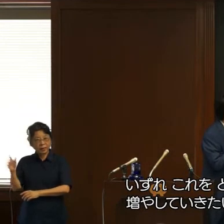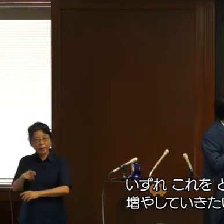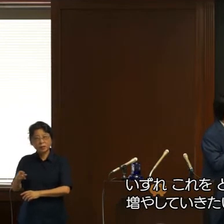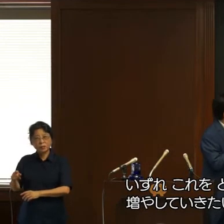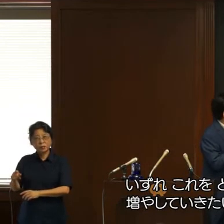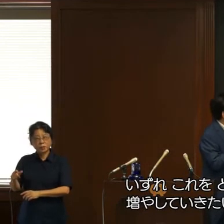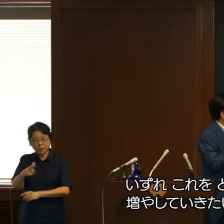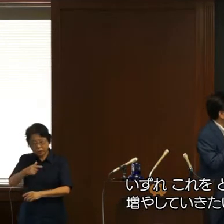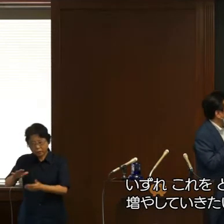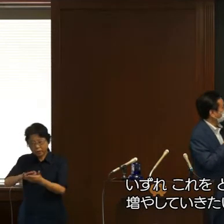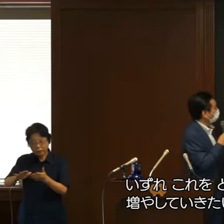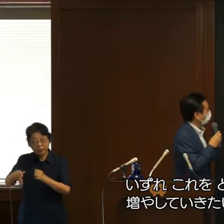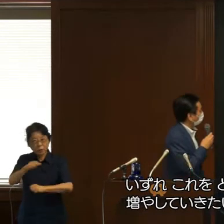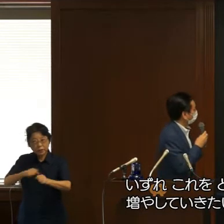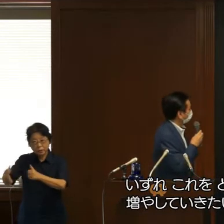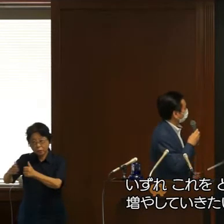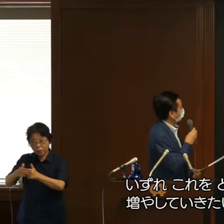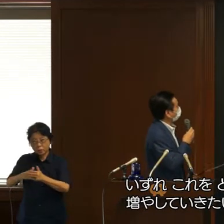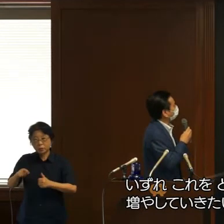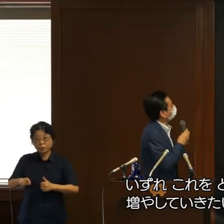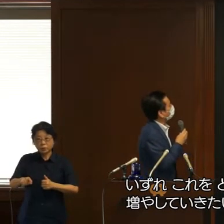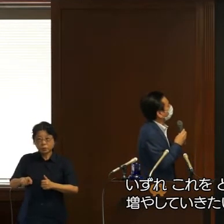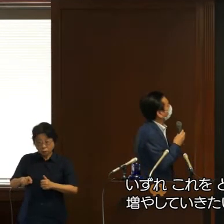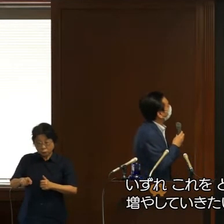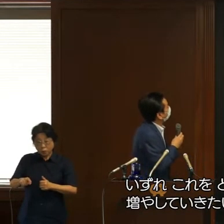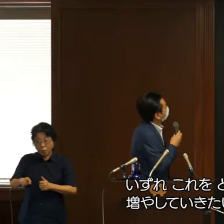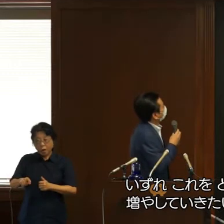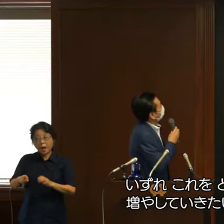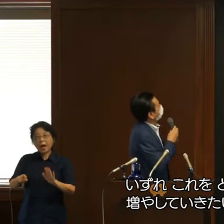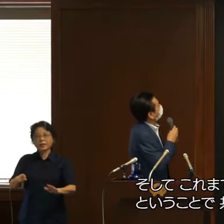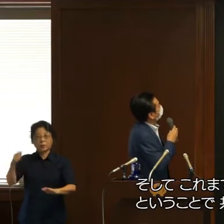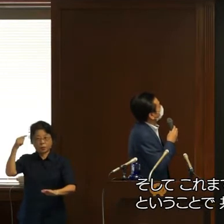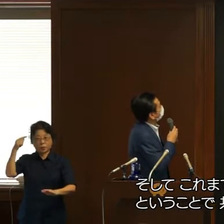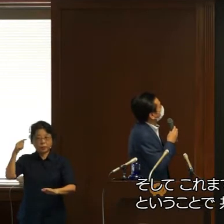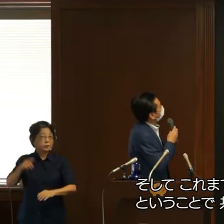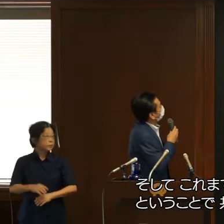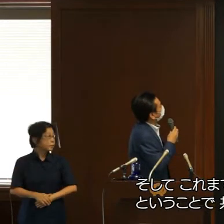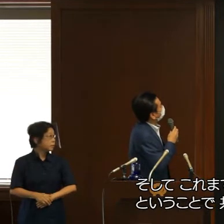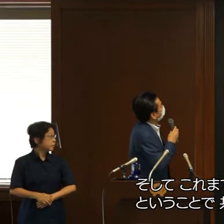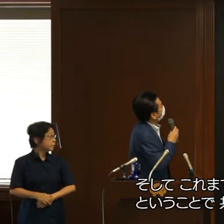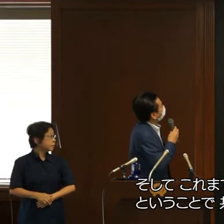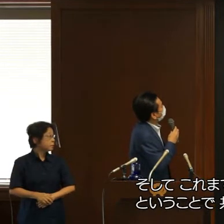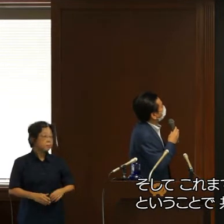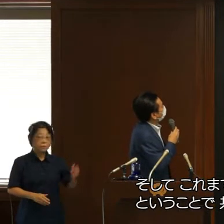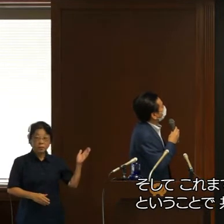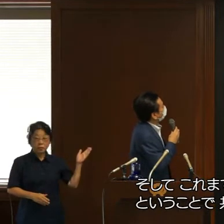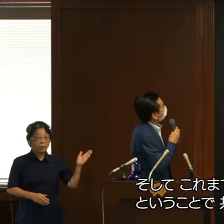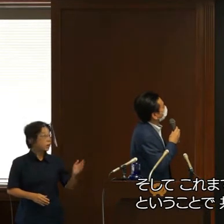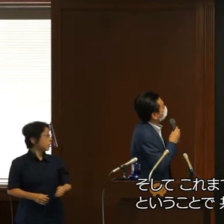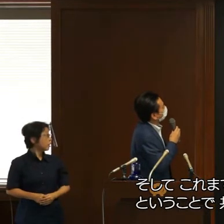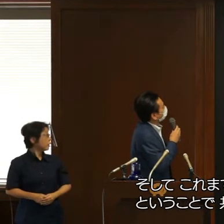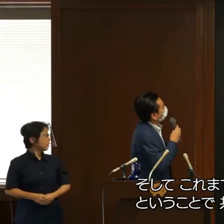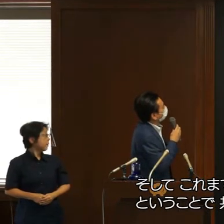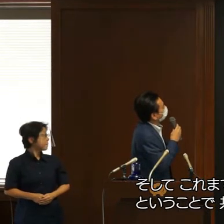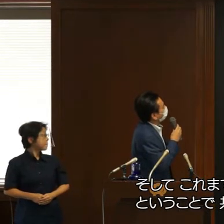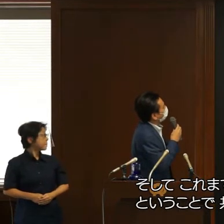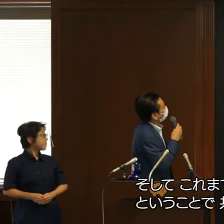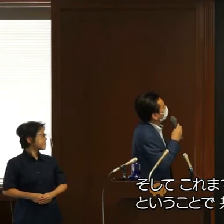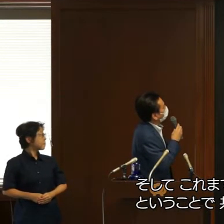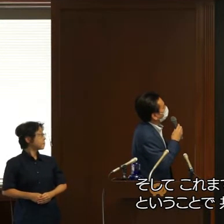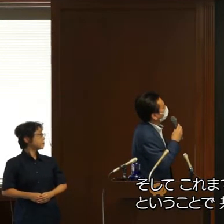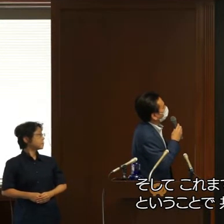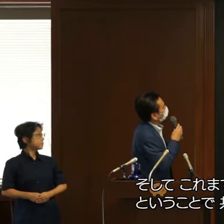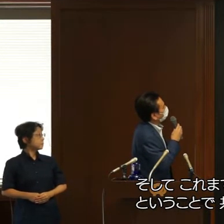めて増やしていきたいなと思っています。はい、そしてこれまでチーム森川街道ということ